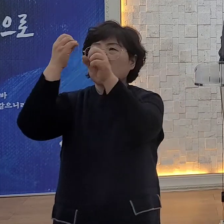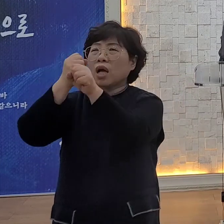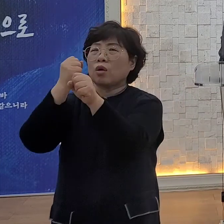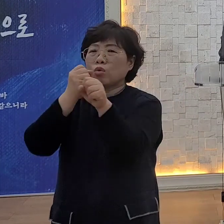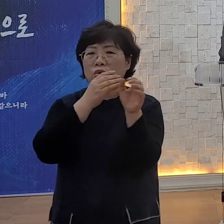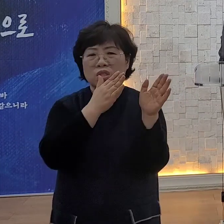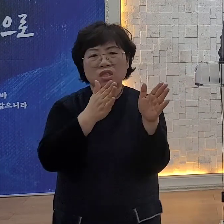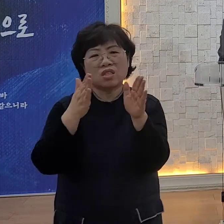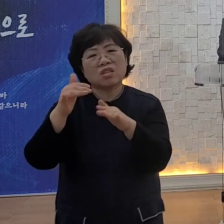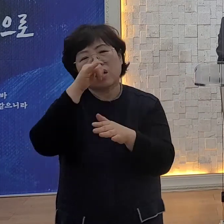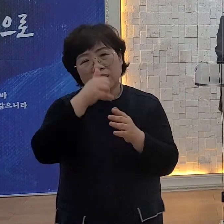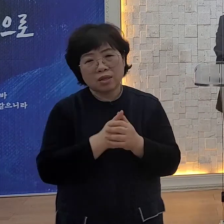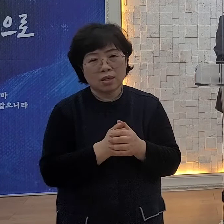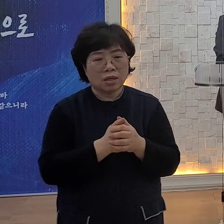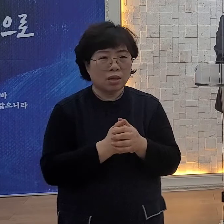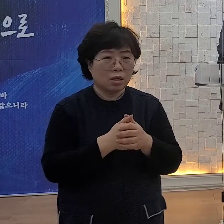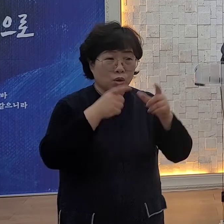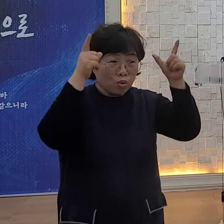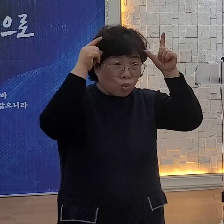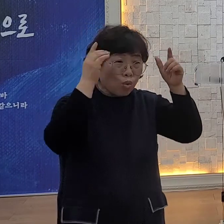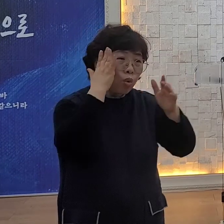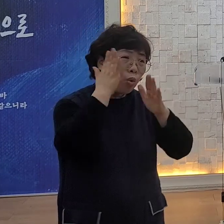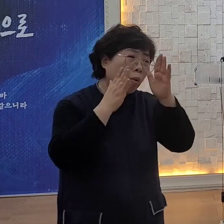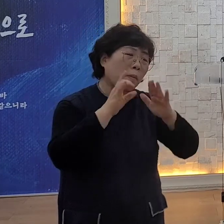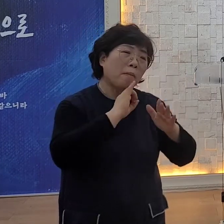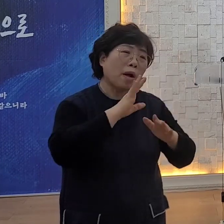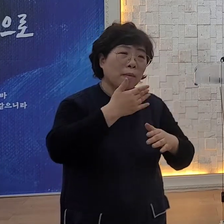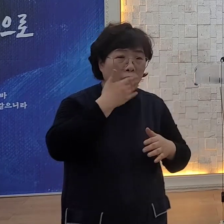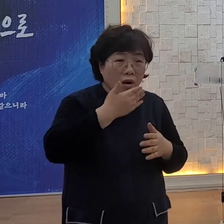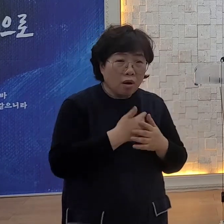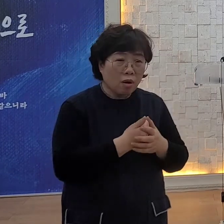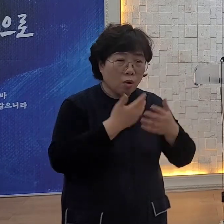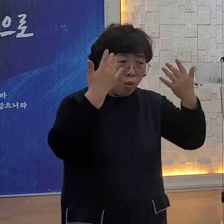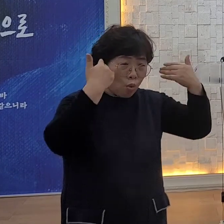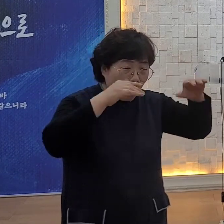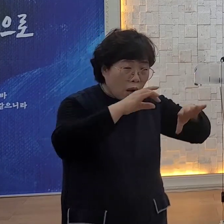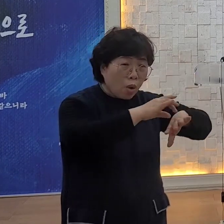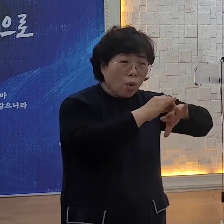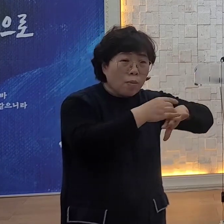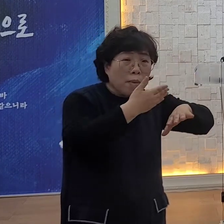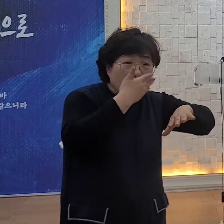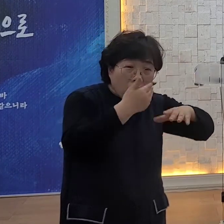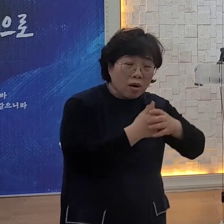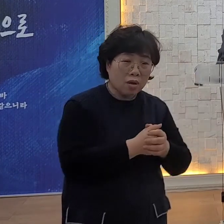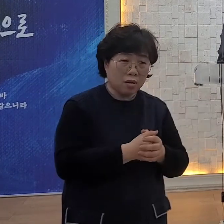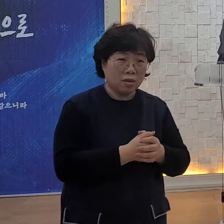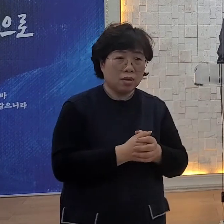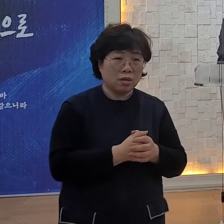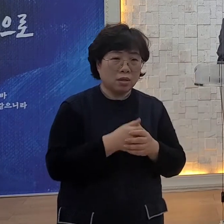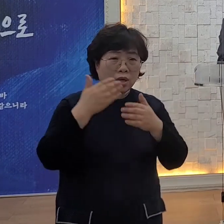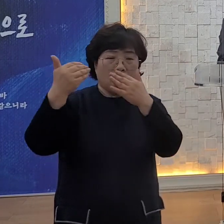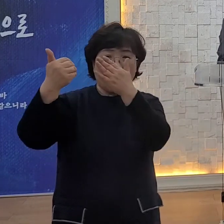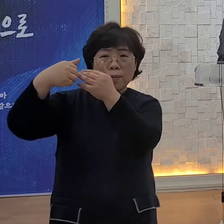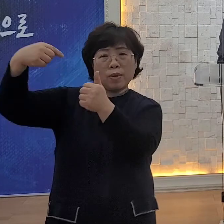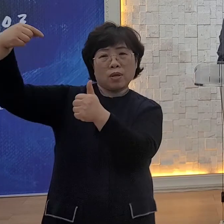살아. 호랑이는요, 풀 안 먹어. 고기만 먹고 살아. 이게 매뉴얼이에요.